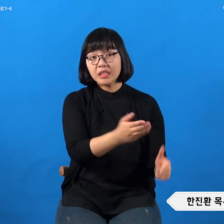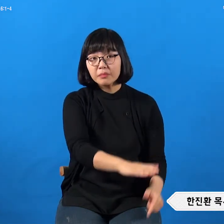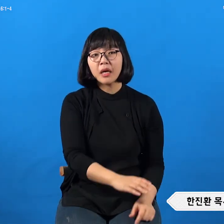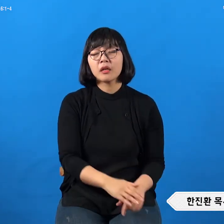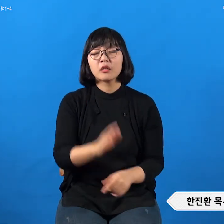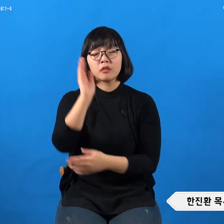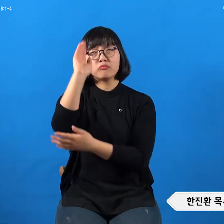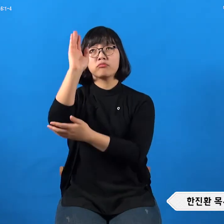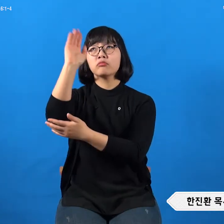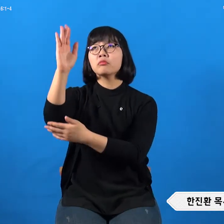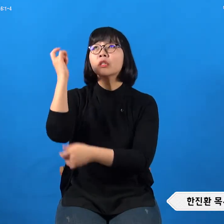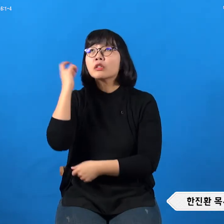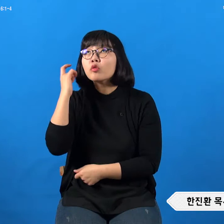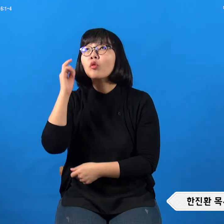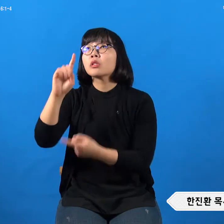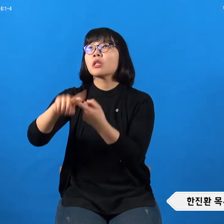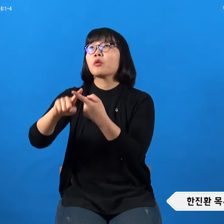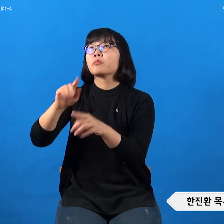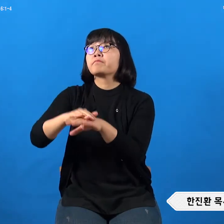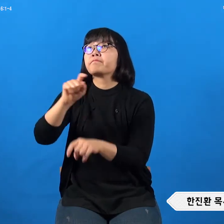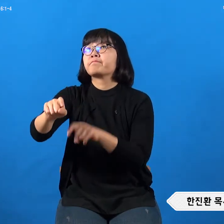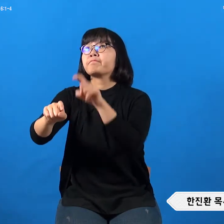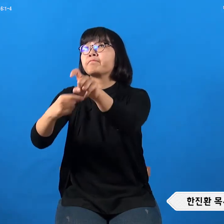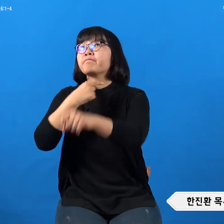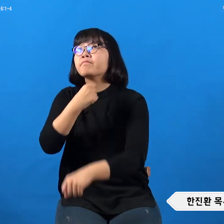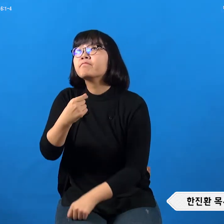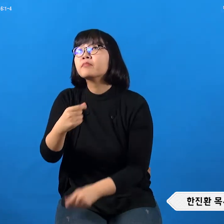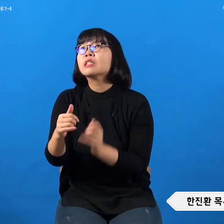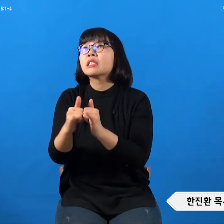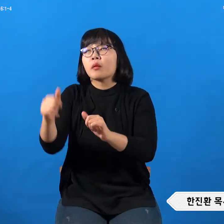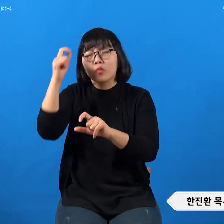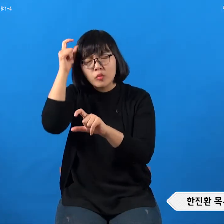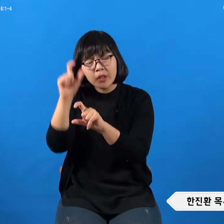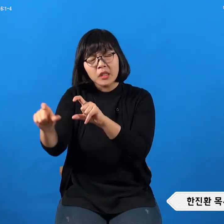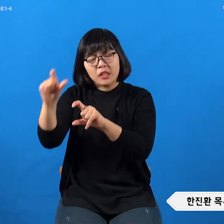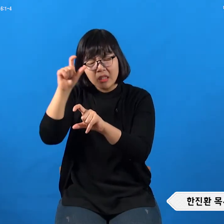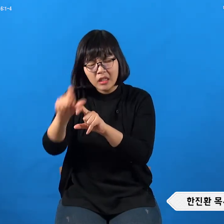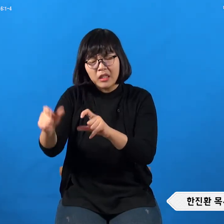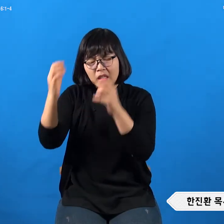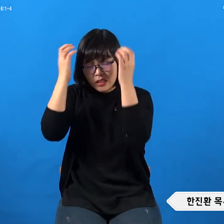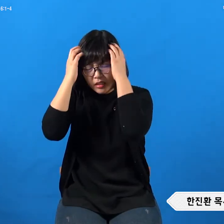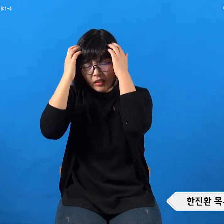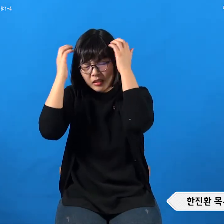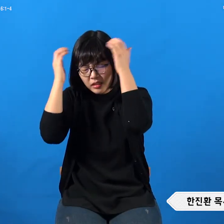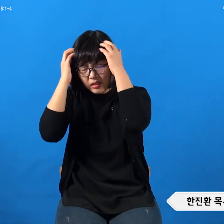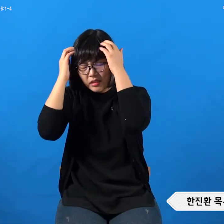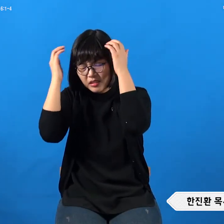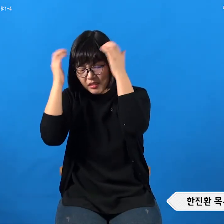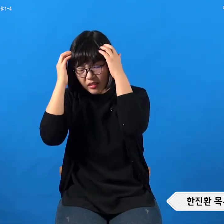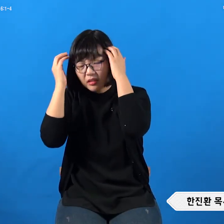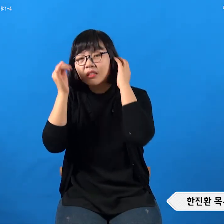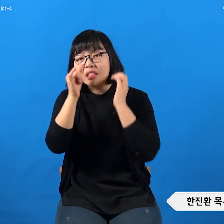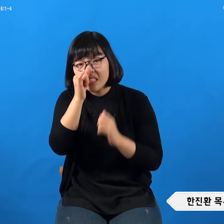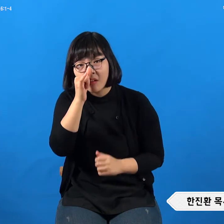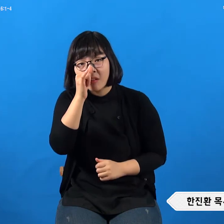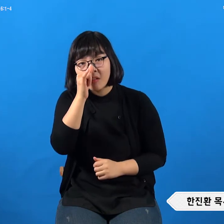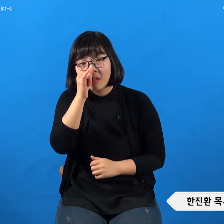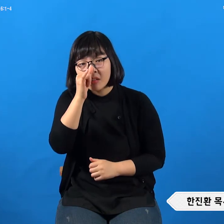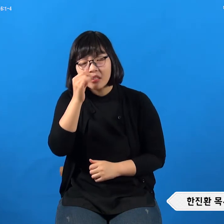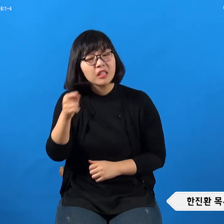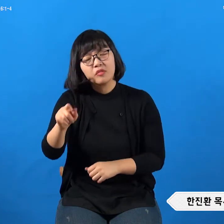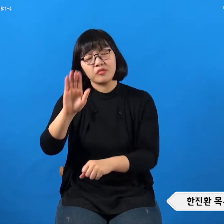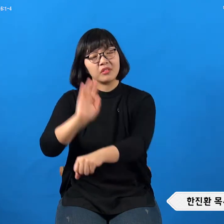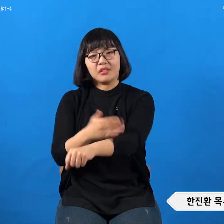하는 이 착한 사람들이 주로 그런 고민을 하게 됩니다. 그런데 그것도 잘못된